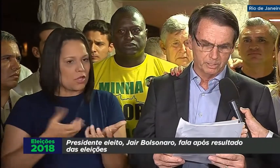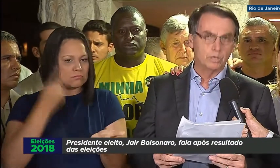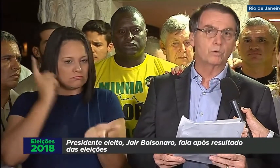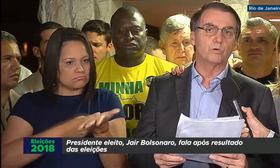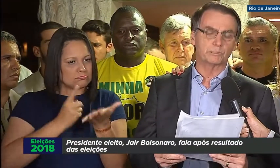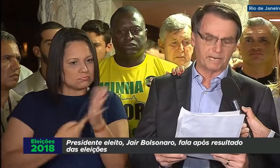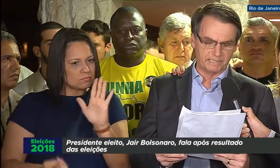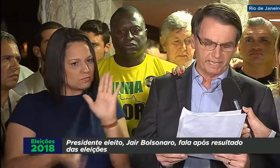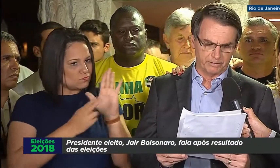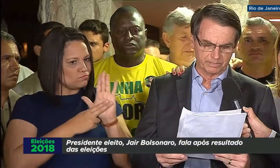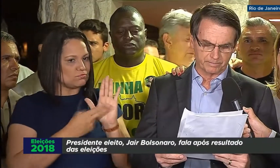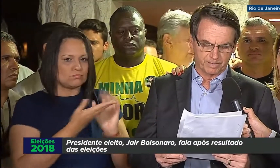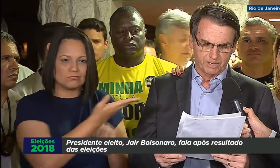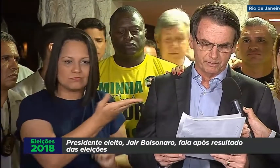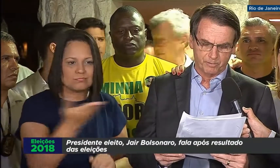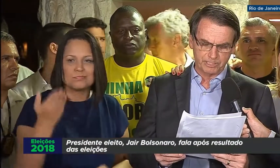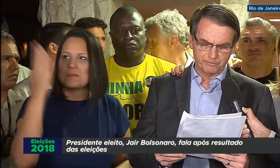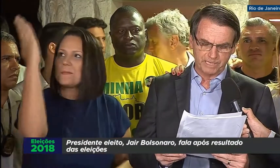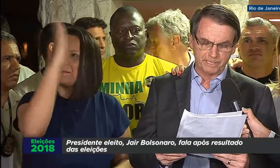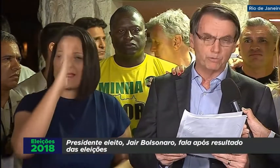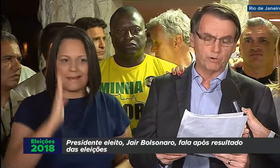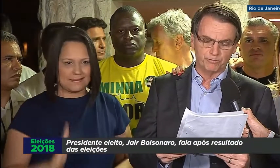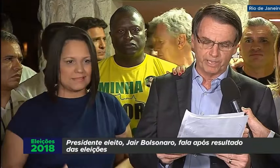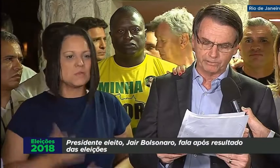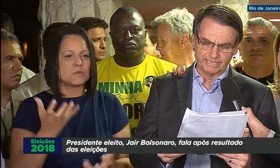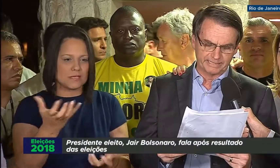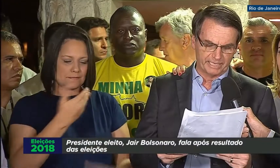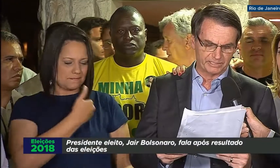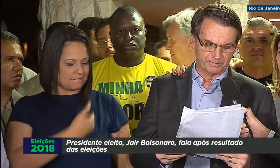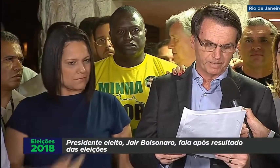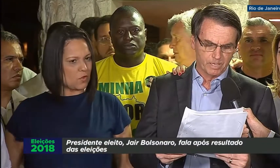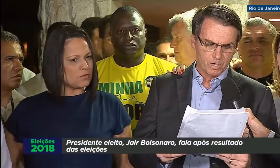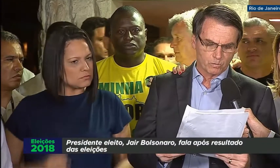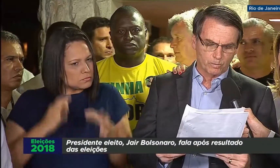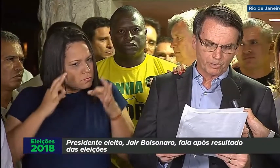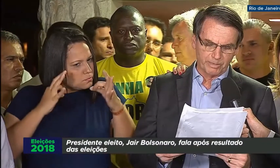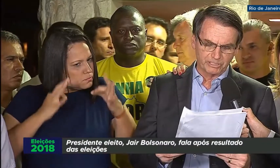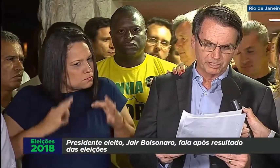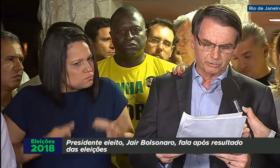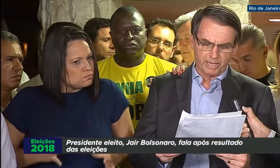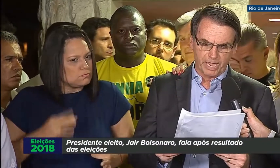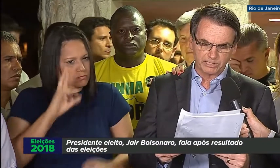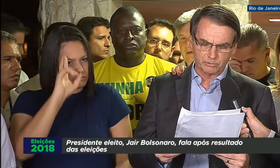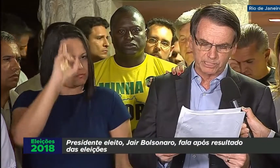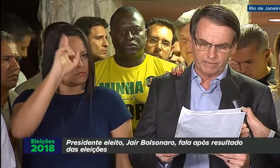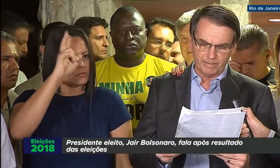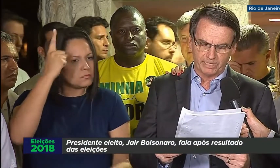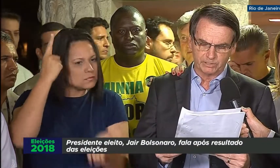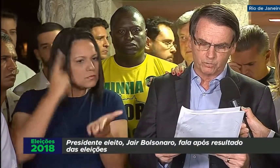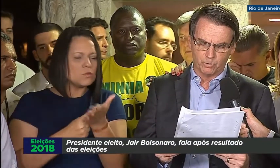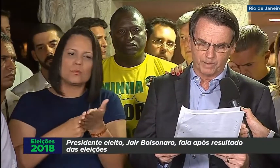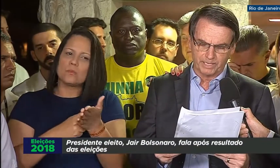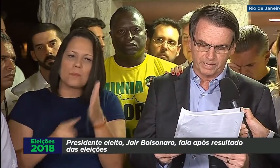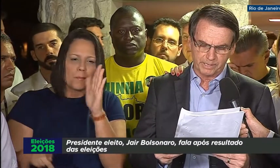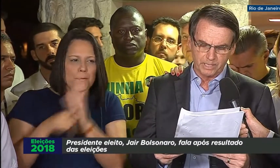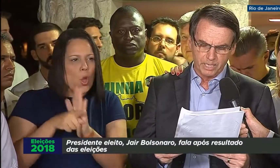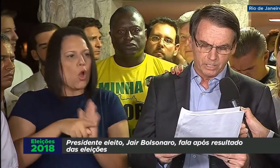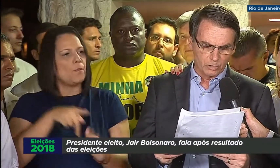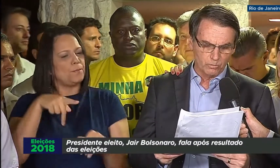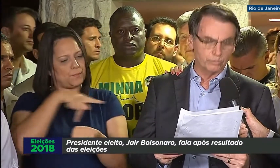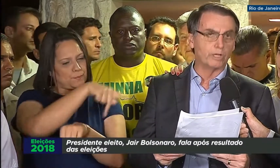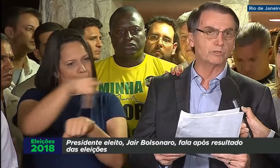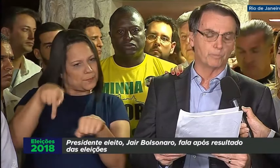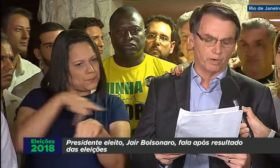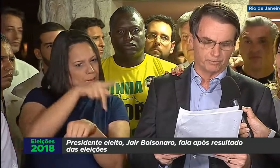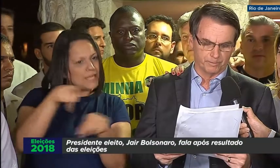assumimos com os brasileiros foi de fazer um governo decente, comprometido exclusivamente com o país